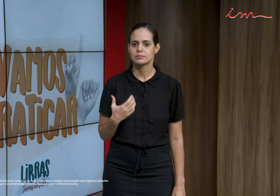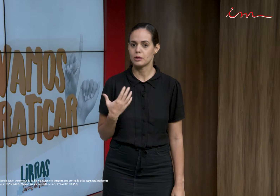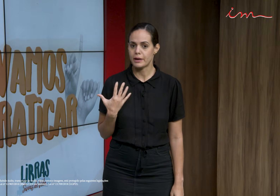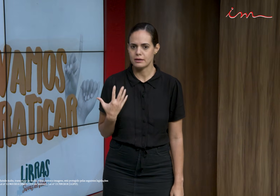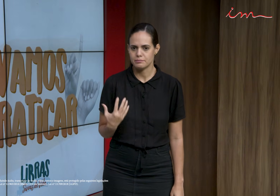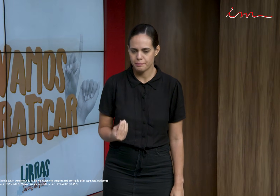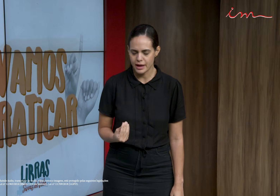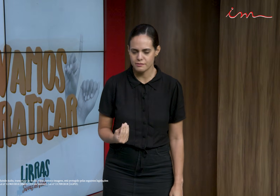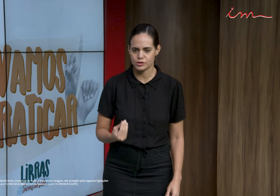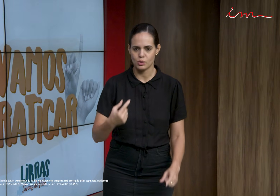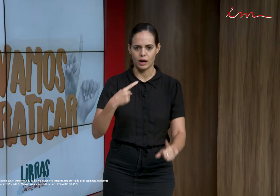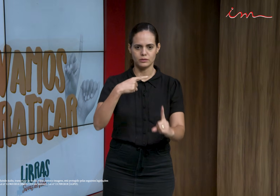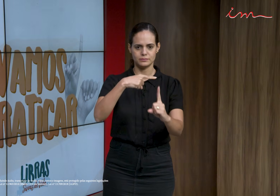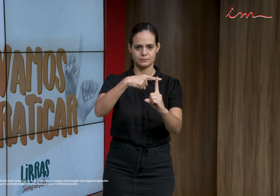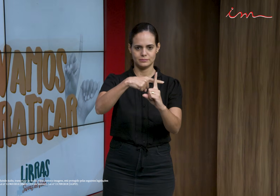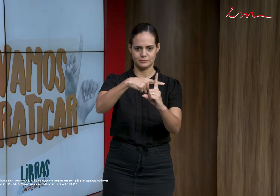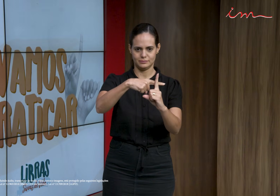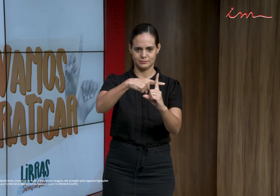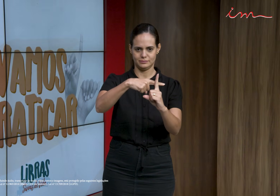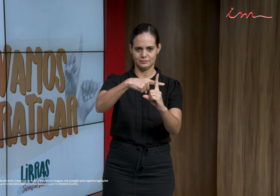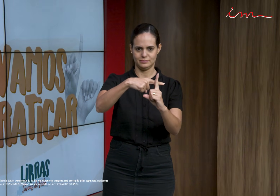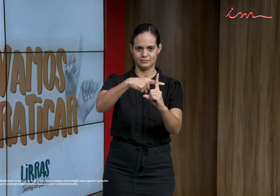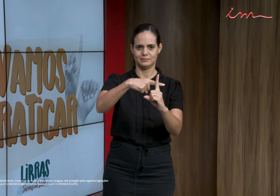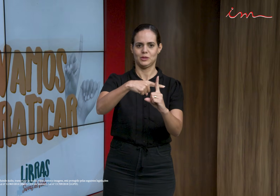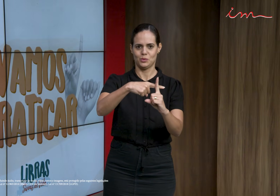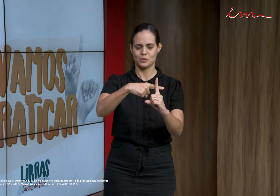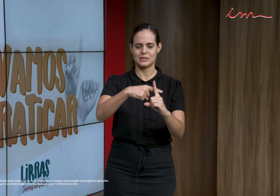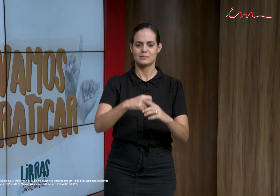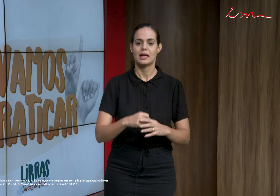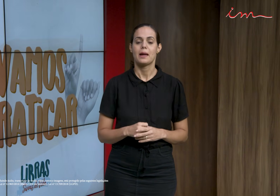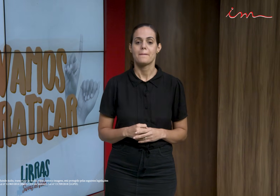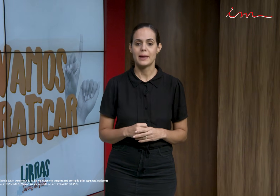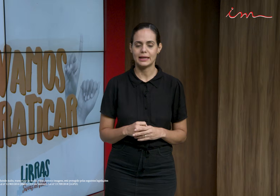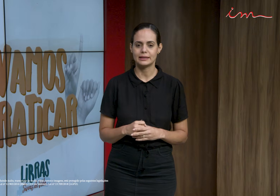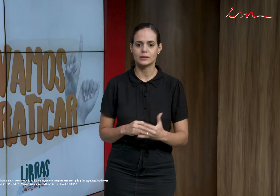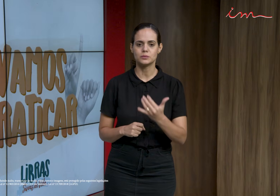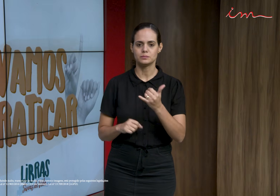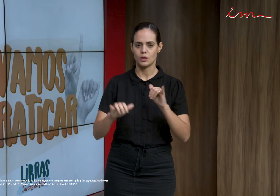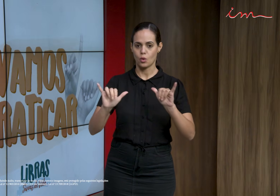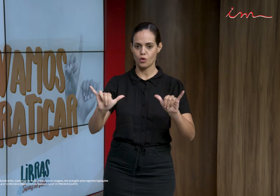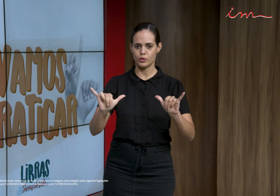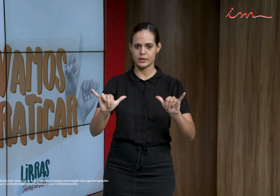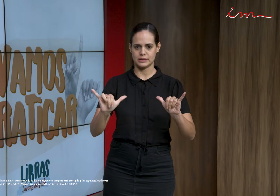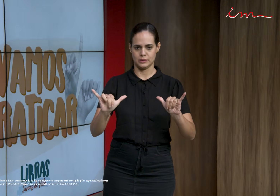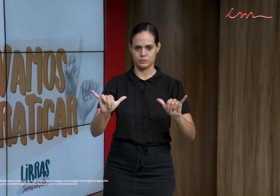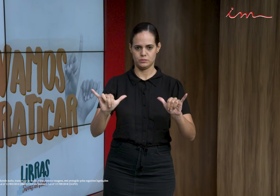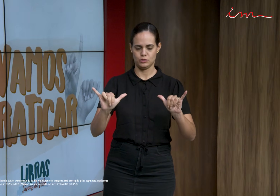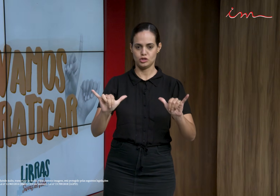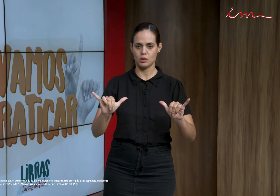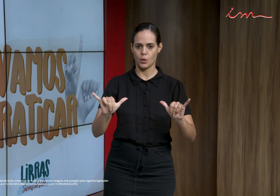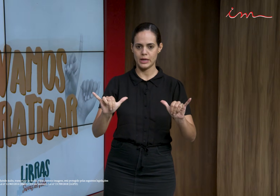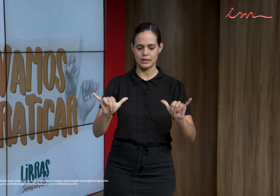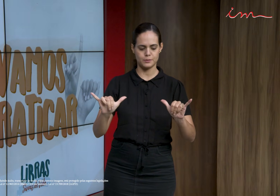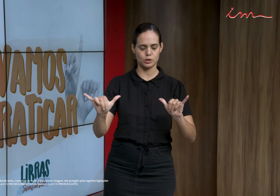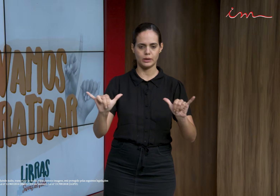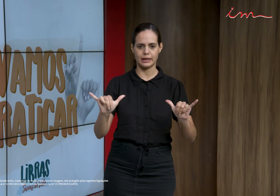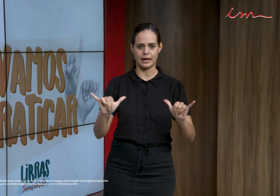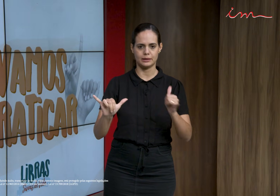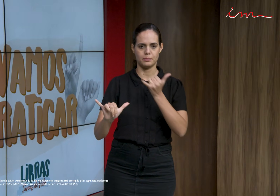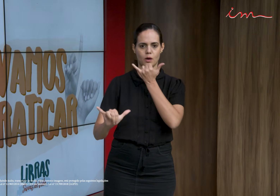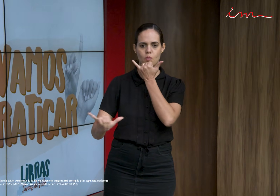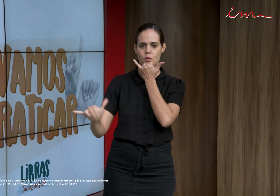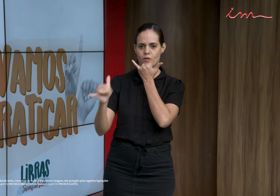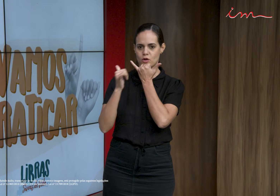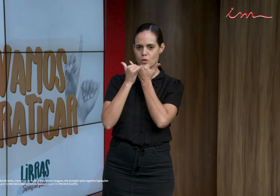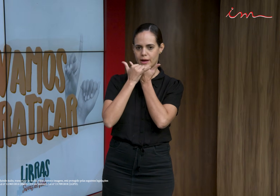Cruz, também bem visual. Cruz. Perdão, configuração de mão em Y em